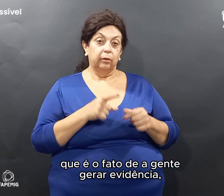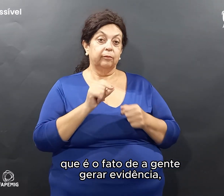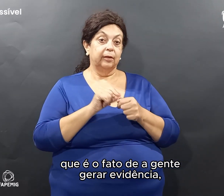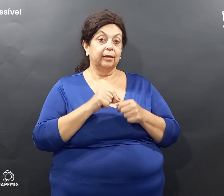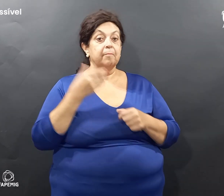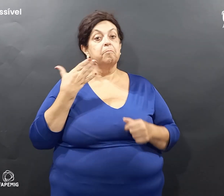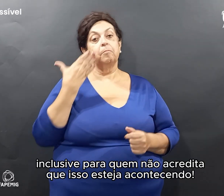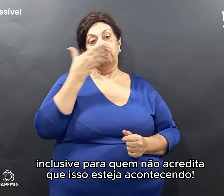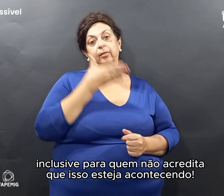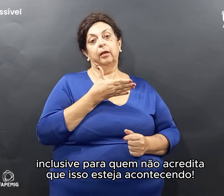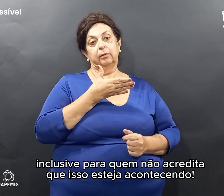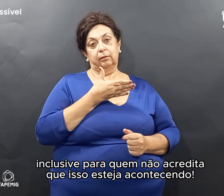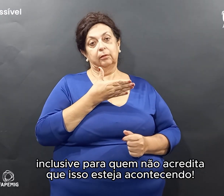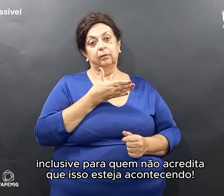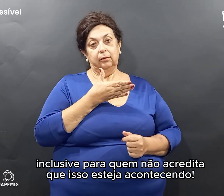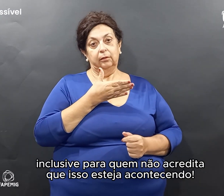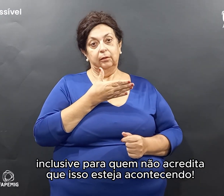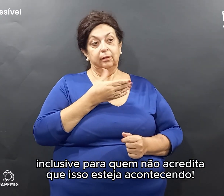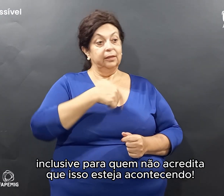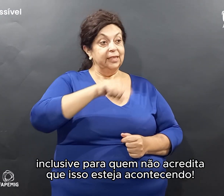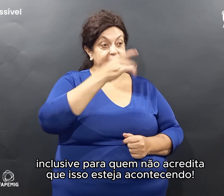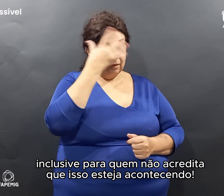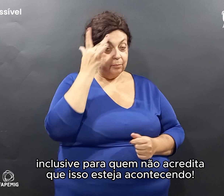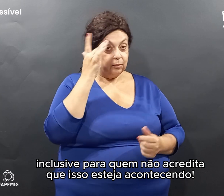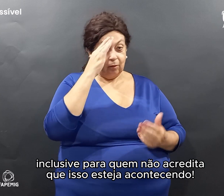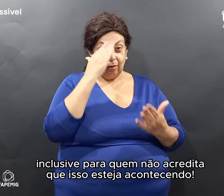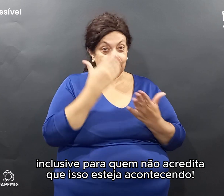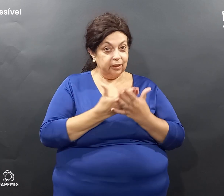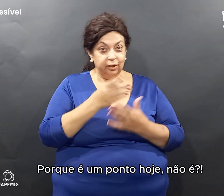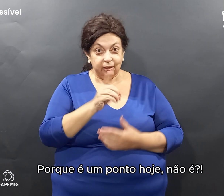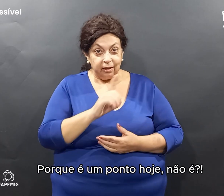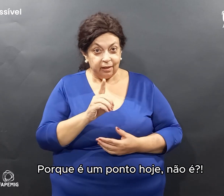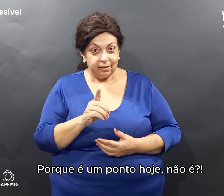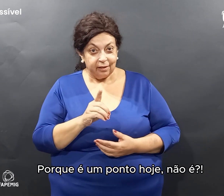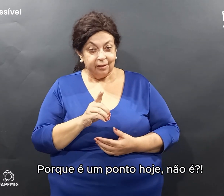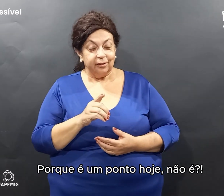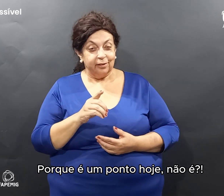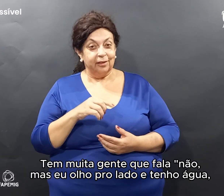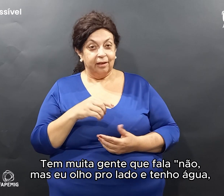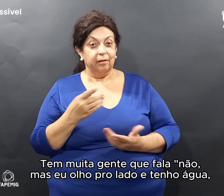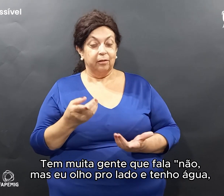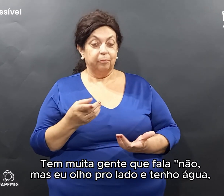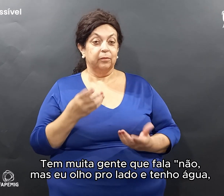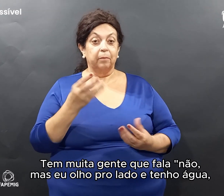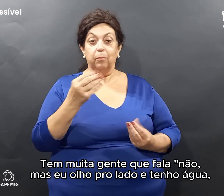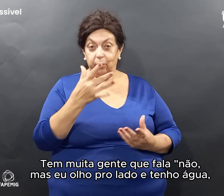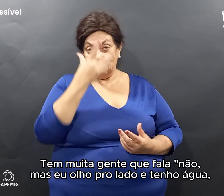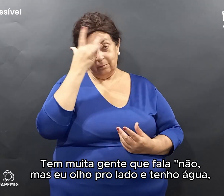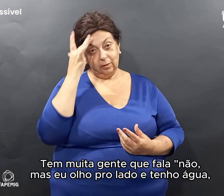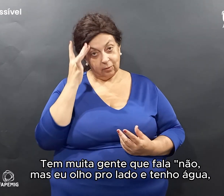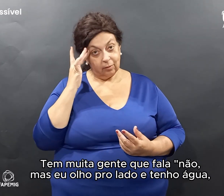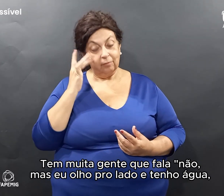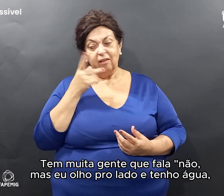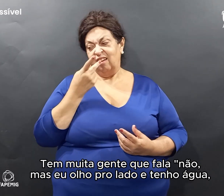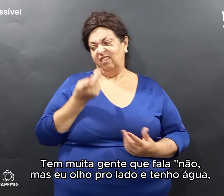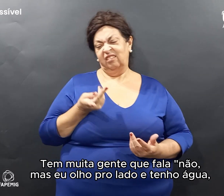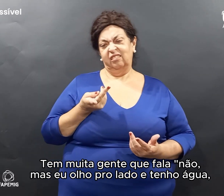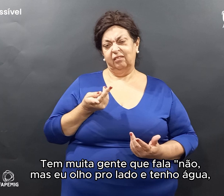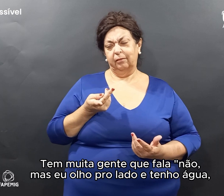evidência, inclusive para quem não acredita que isso esteja acontecendo, porque é um ponto hoje, né? Tem muita gente que fala, não, mas eu olho para o